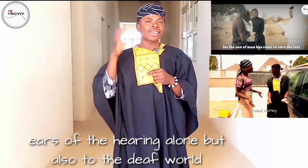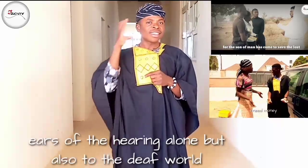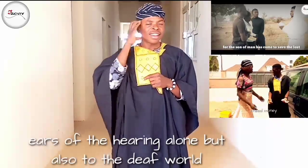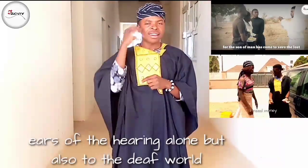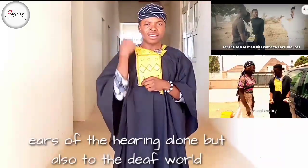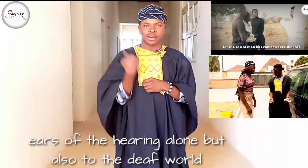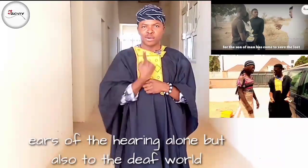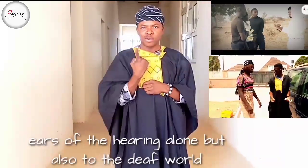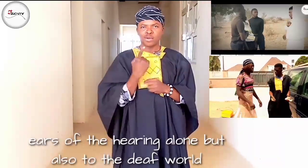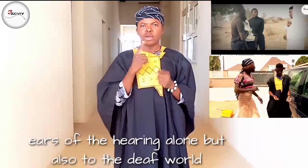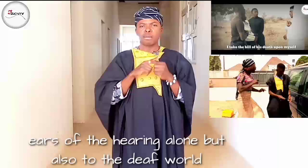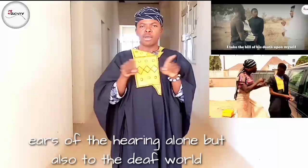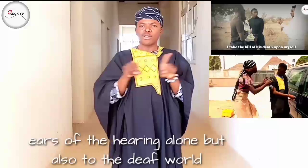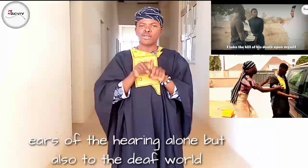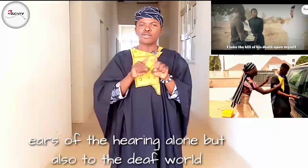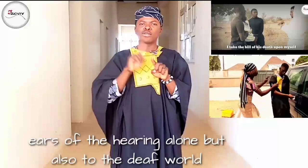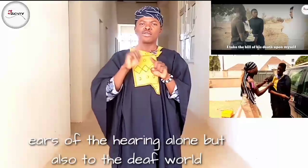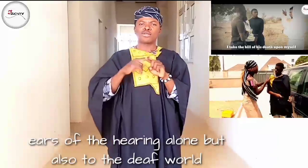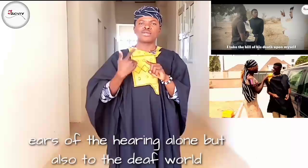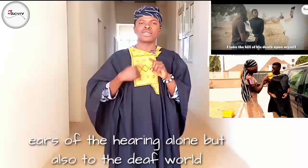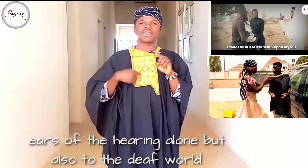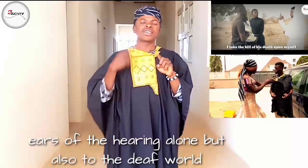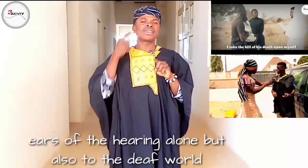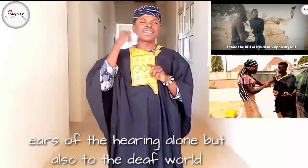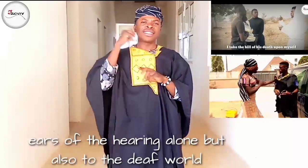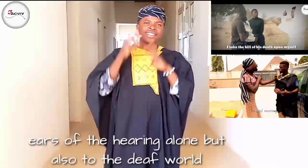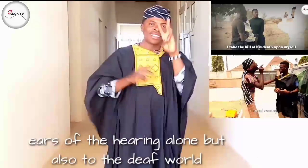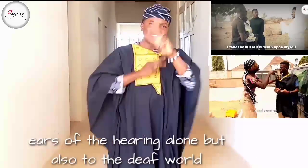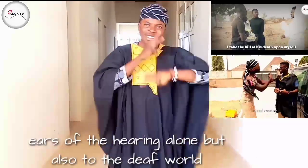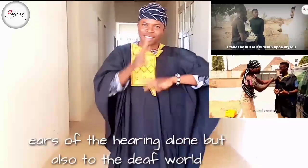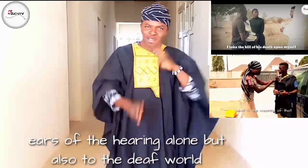the hearing alone, but also to the deaf word.